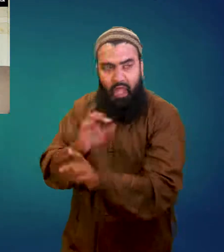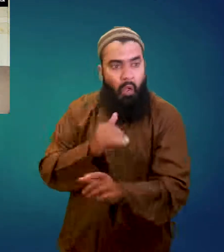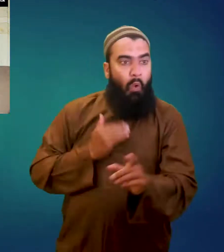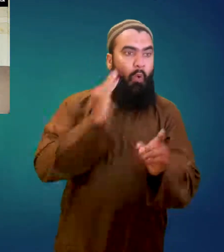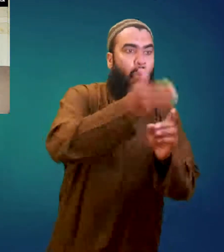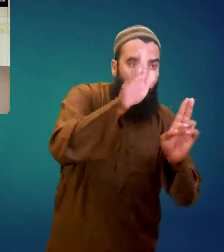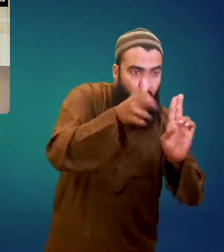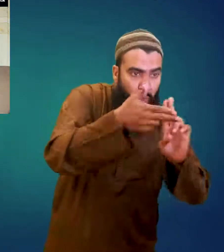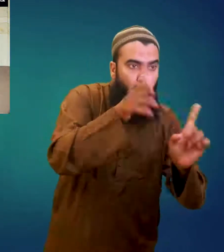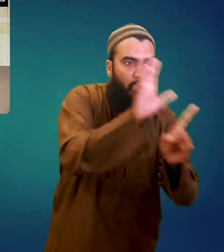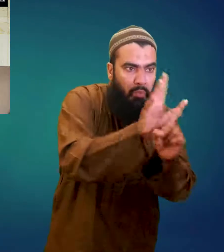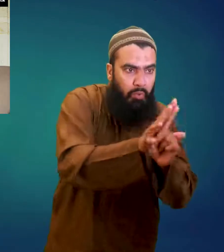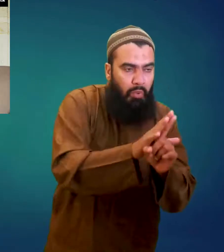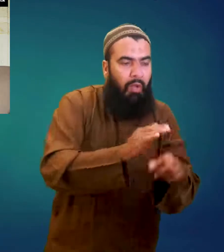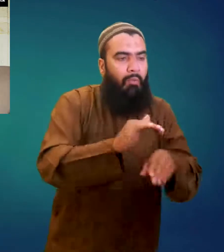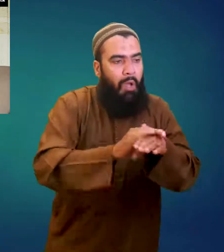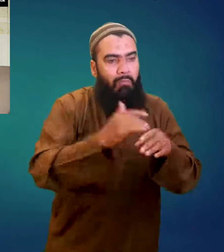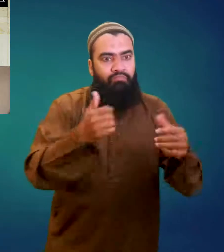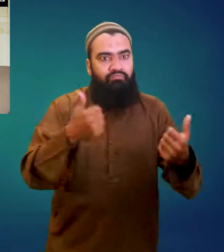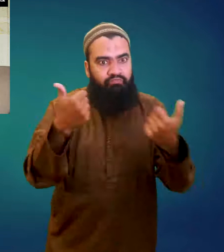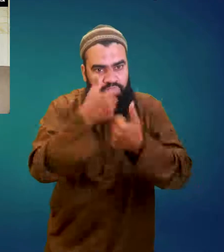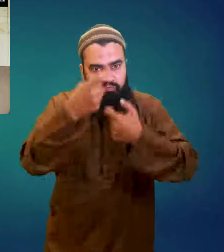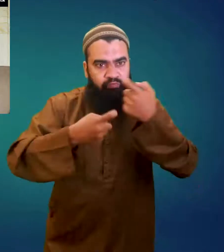کیا جائے۔